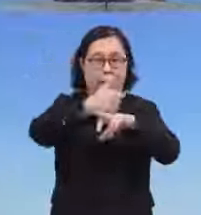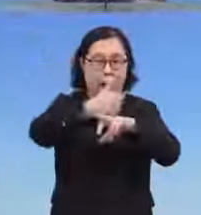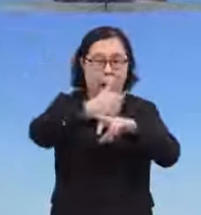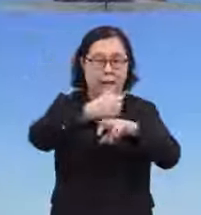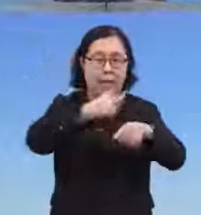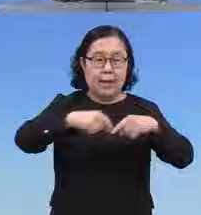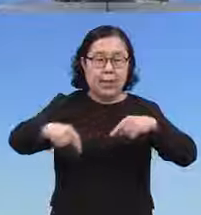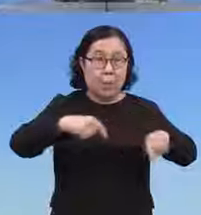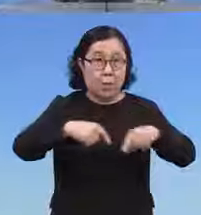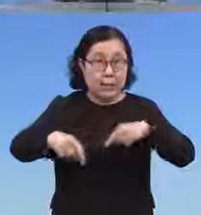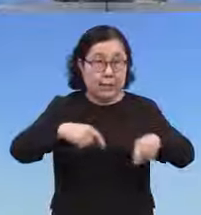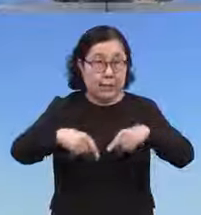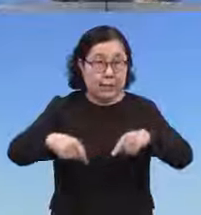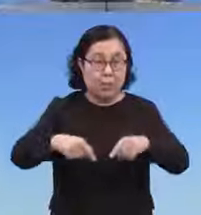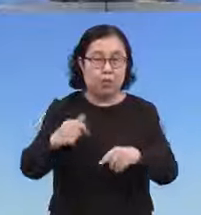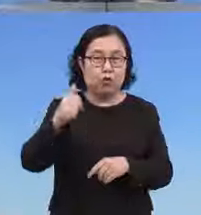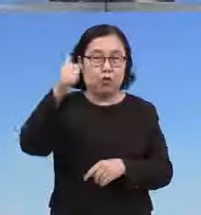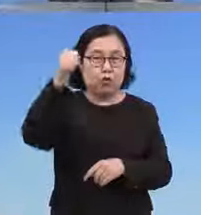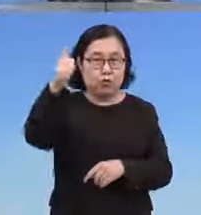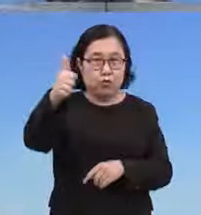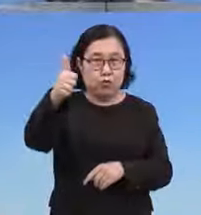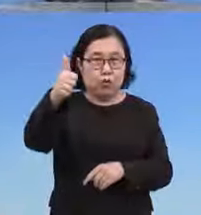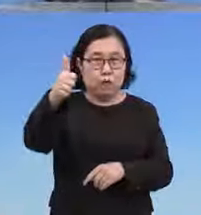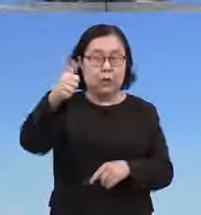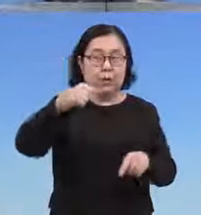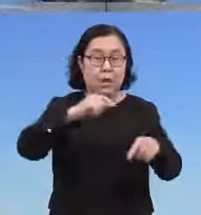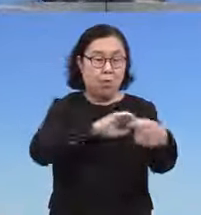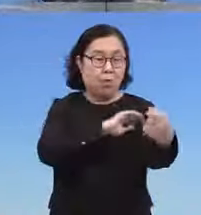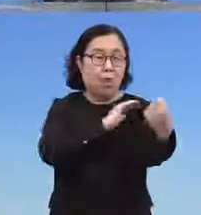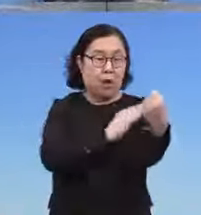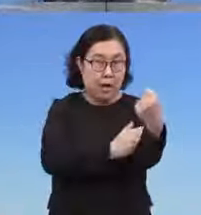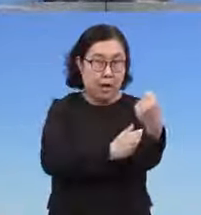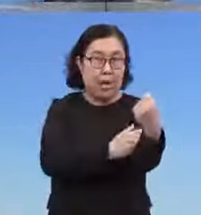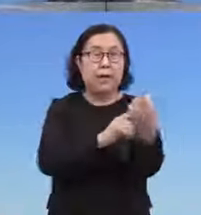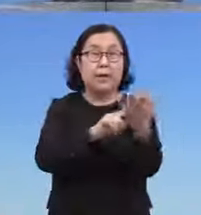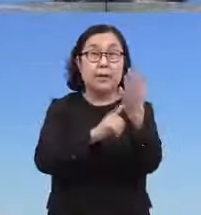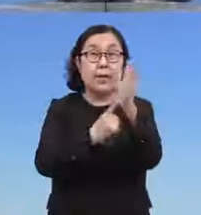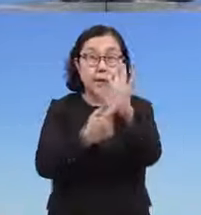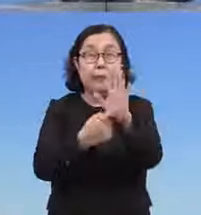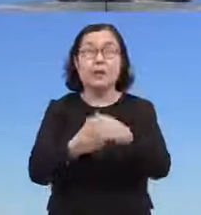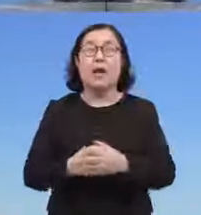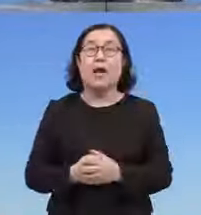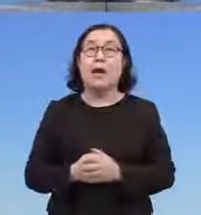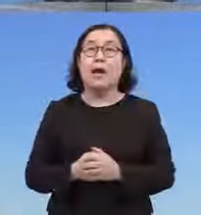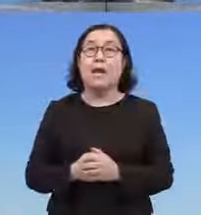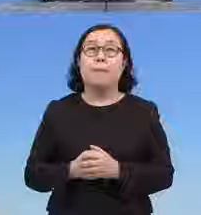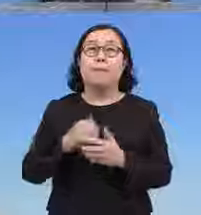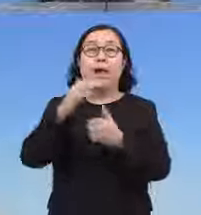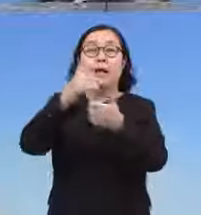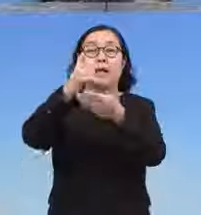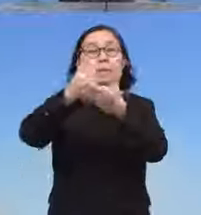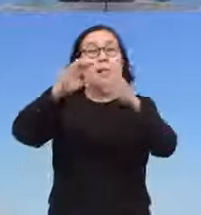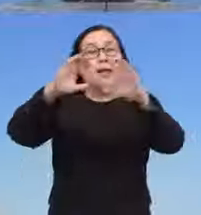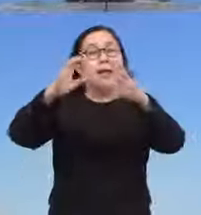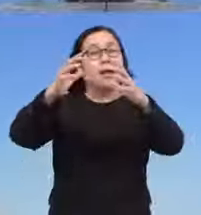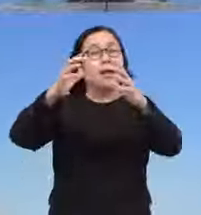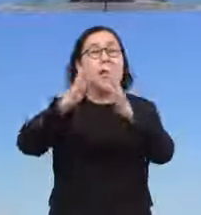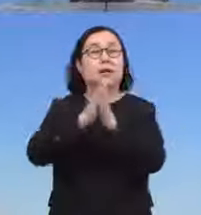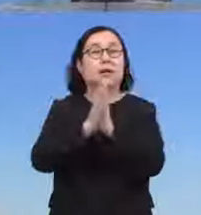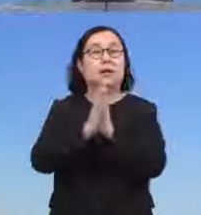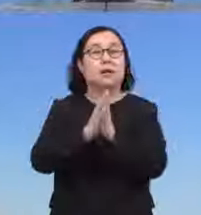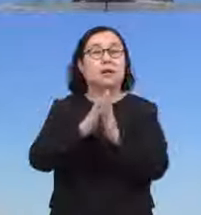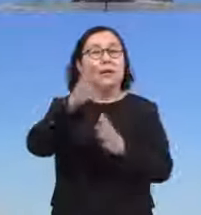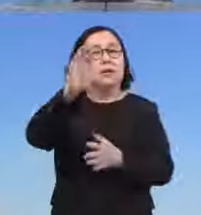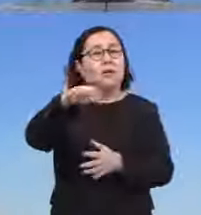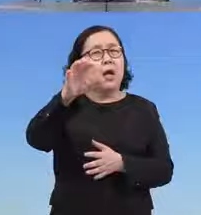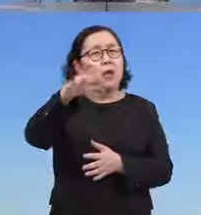이런 뜻을 담고 있는 단어거든요, 표현이거든요. 이런 맥락으로 보면은 하나님 나라는 어떤